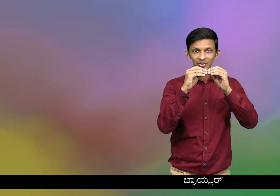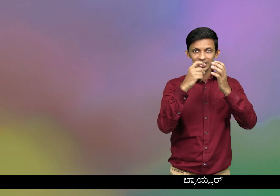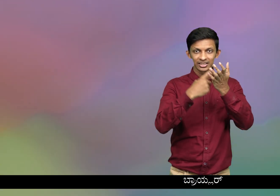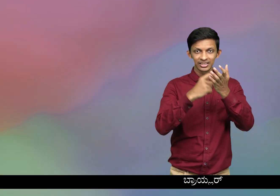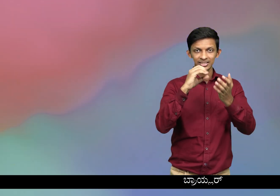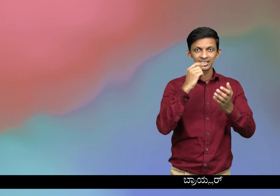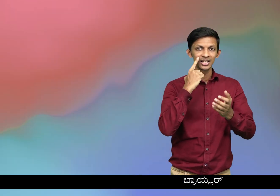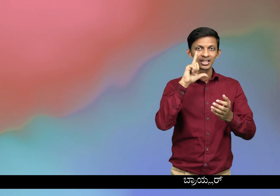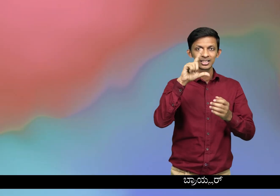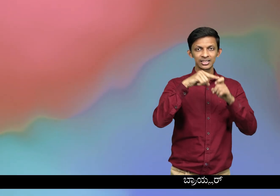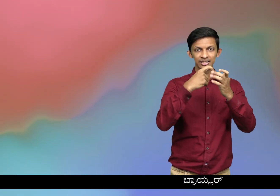ಬ್ರಾಯ್ಲರ್.